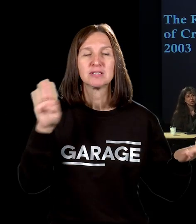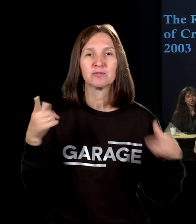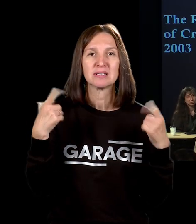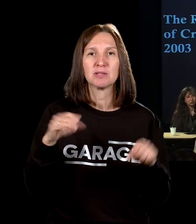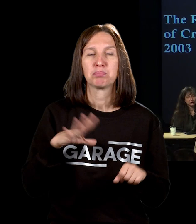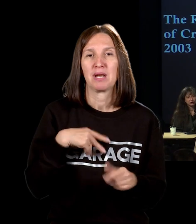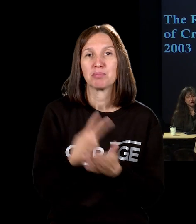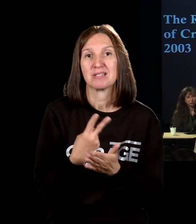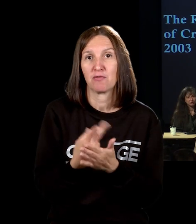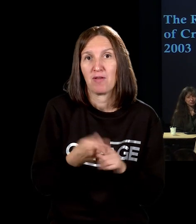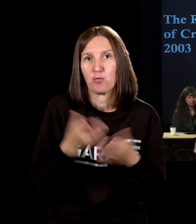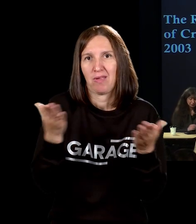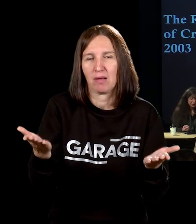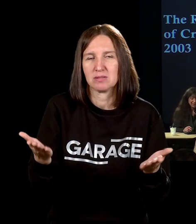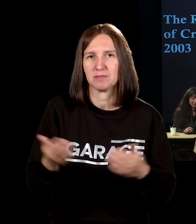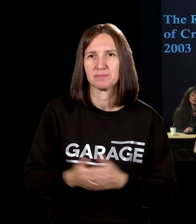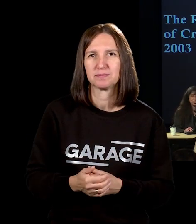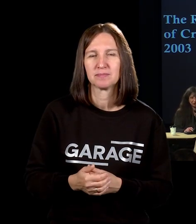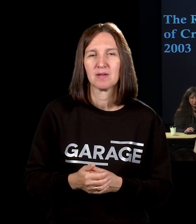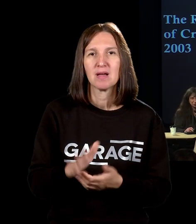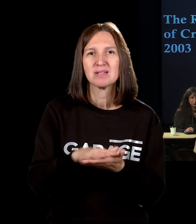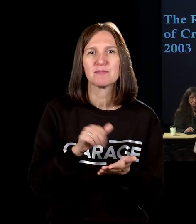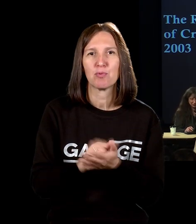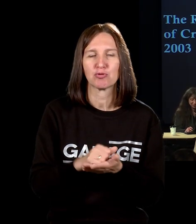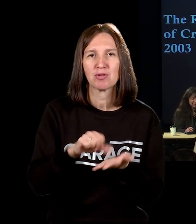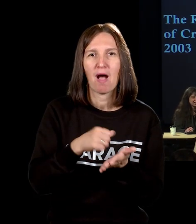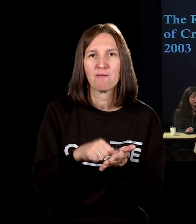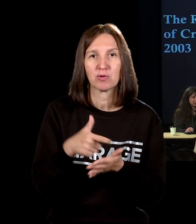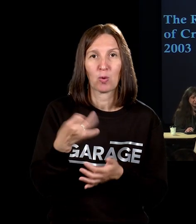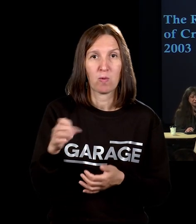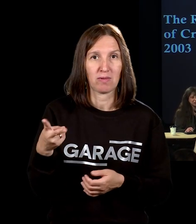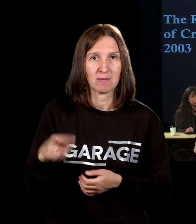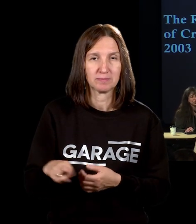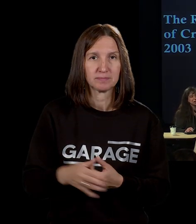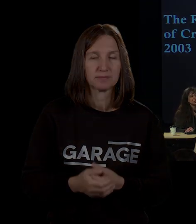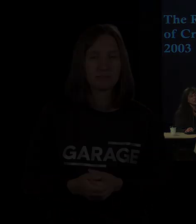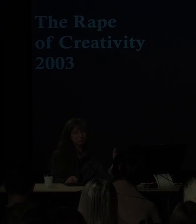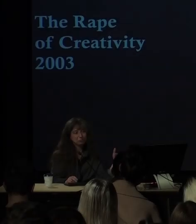были представлены вот эти самые испорченные афорты Гои.